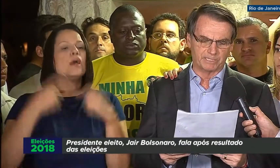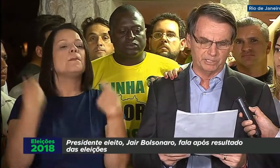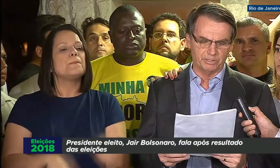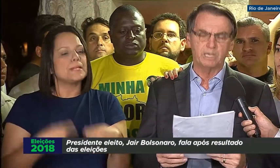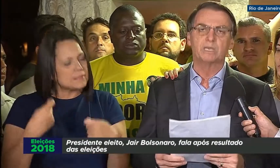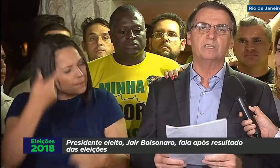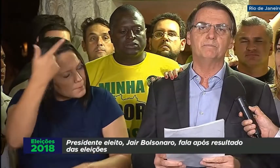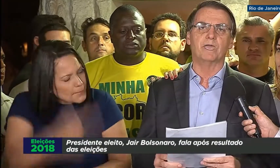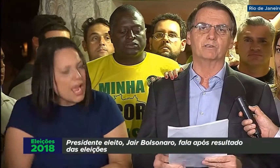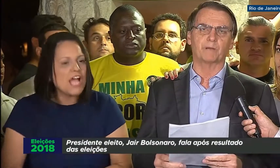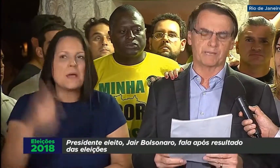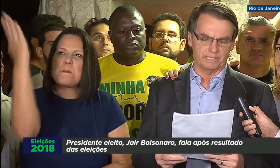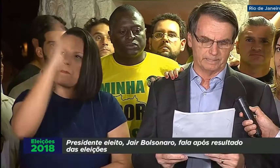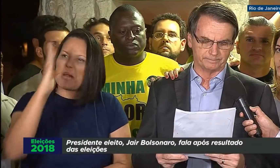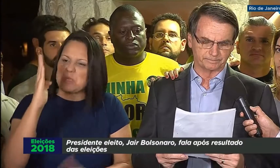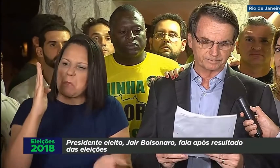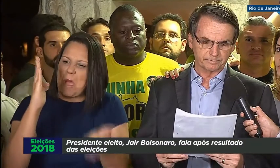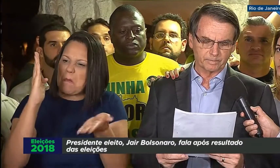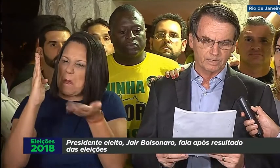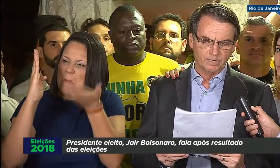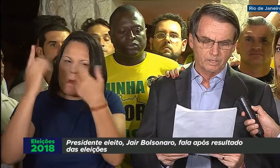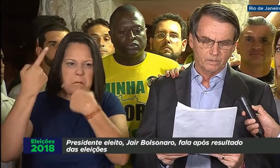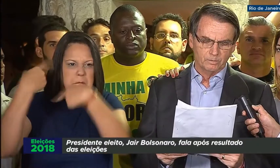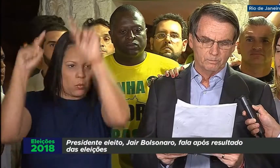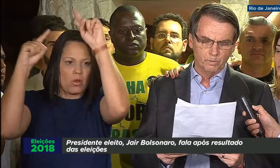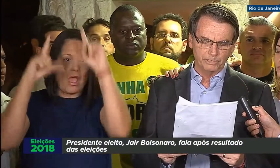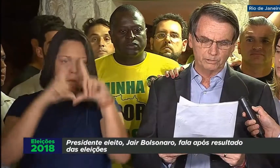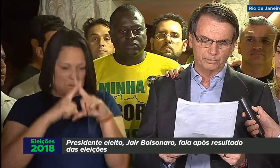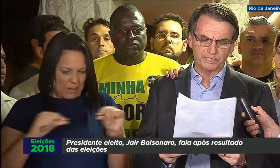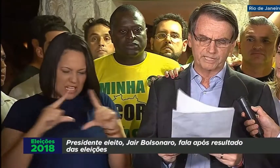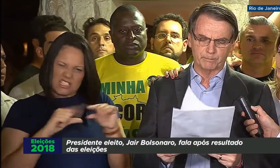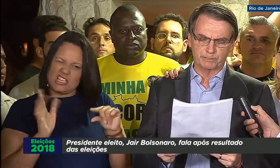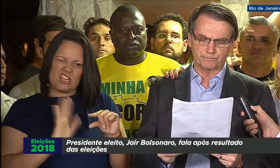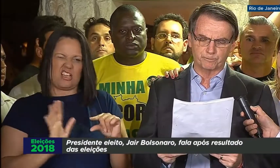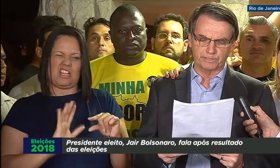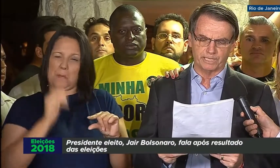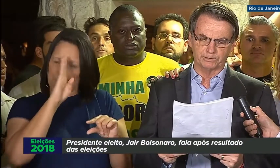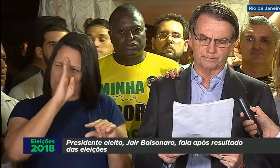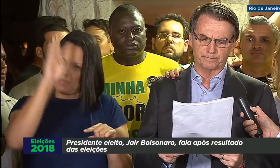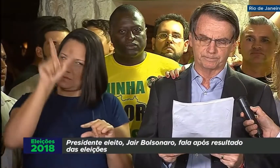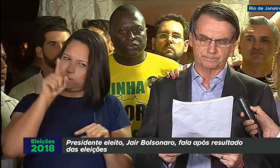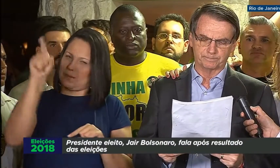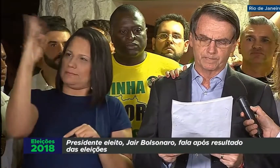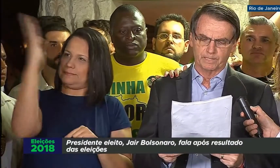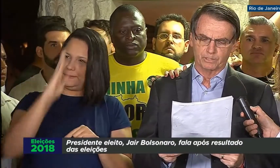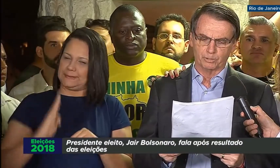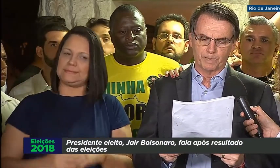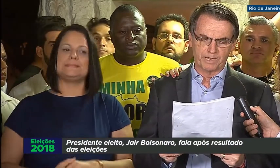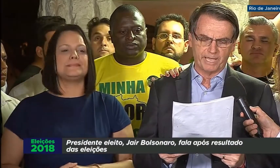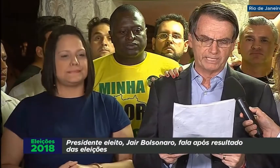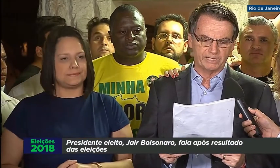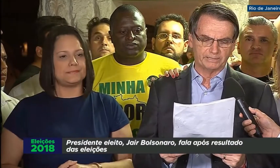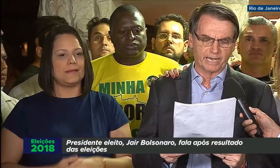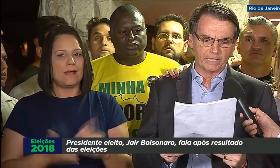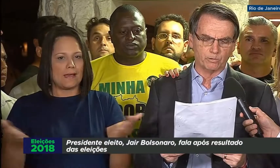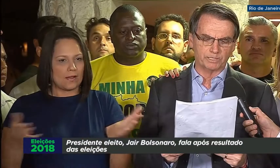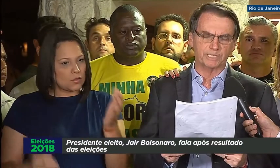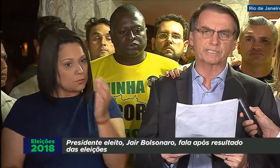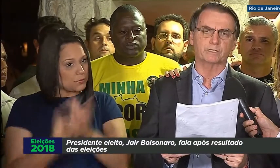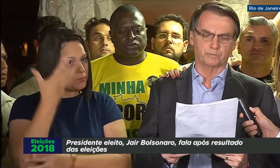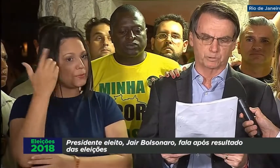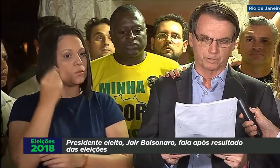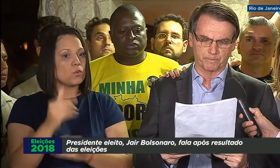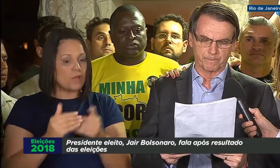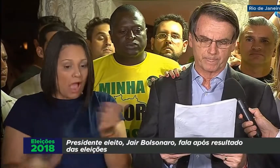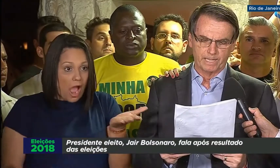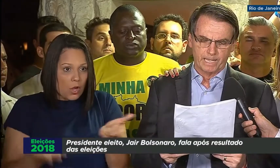mais Brasil e menos Brasília. Muito do que estamos fundando no presente trará